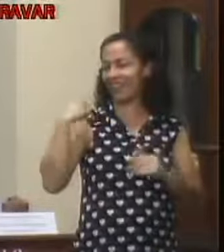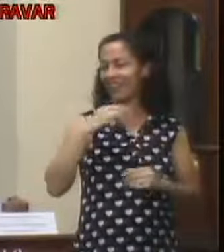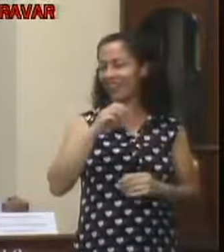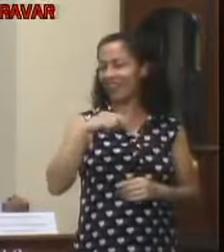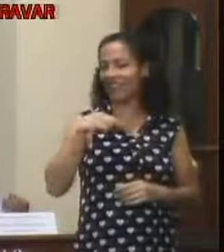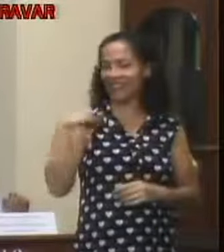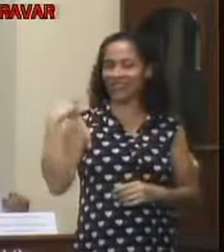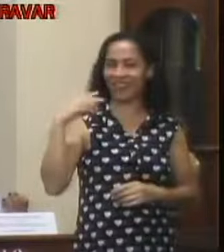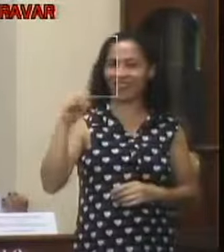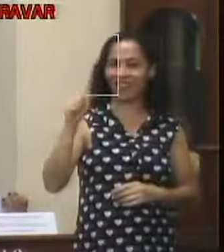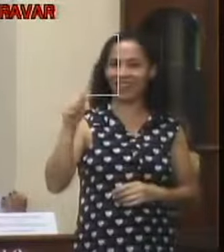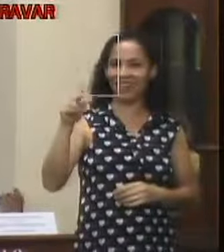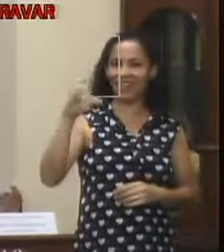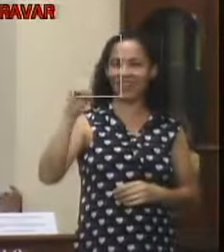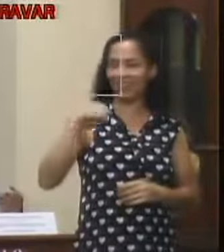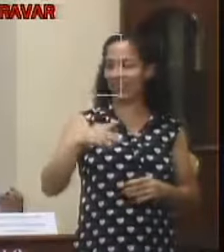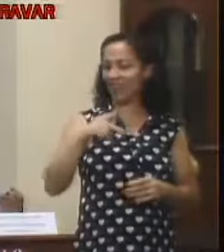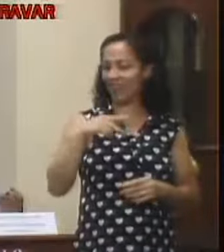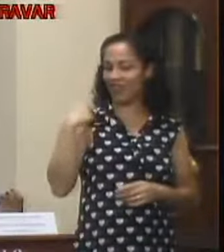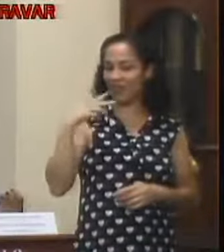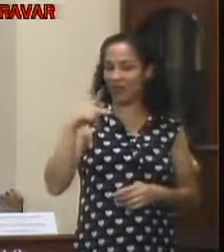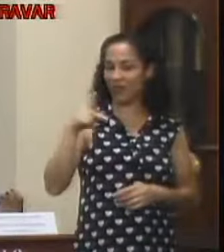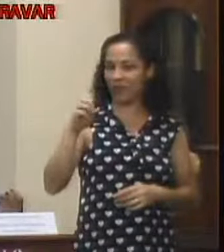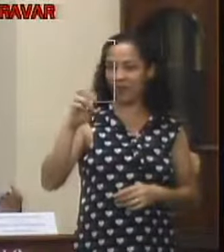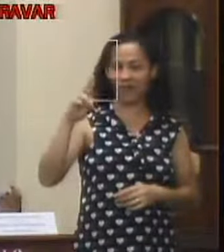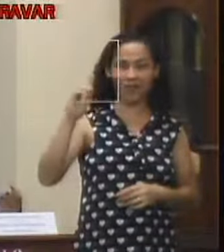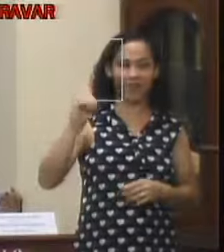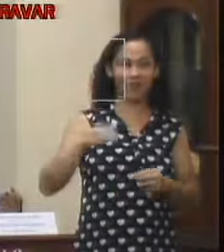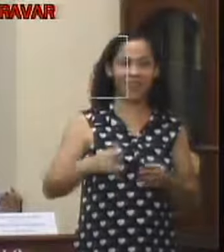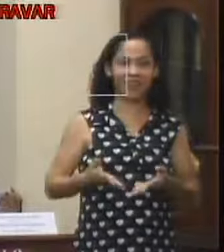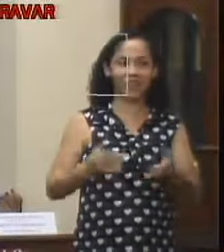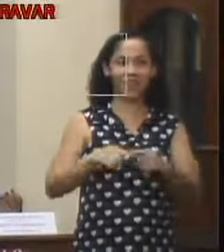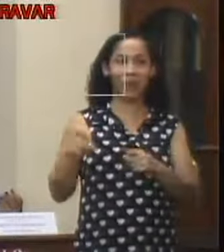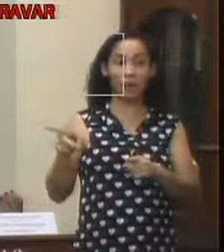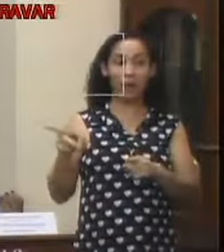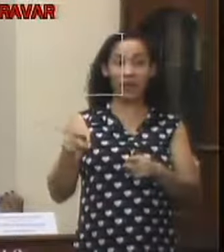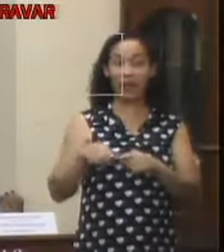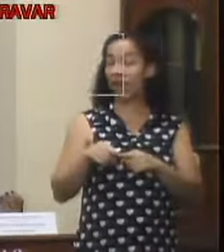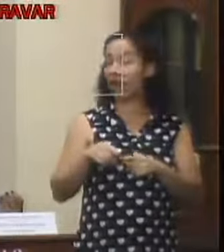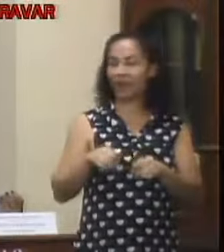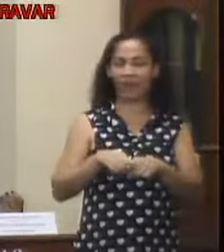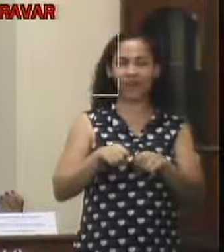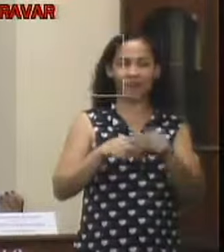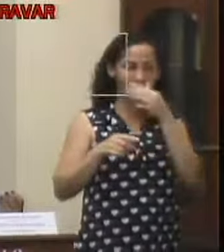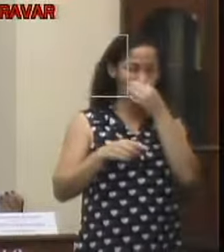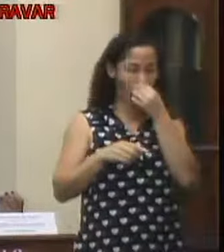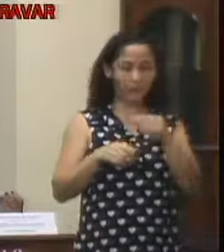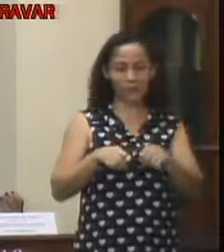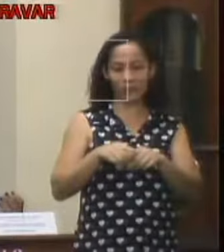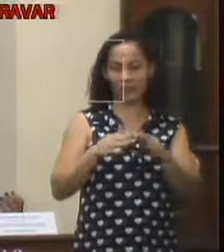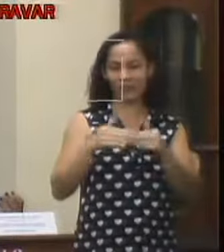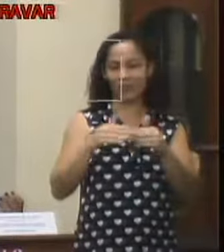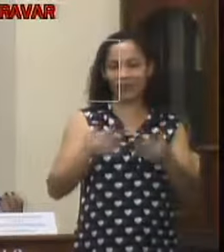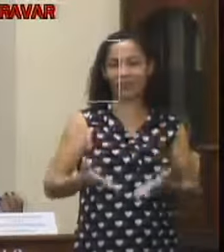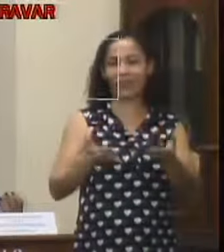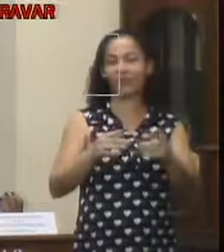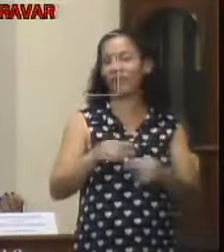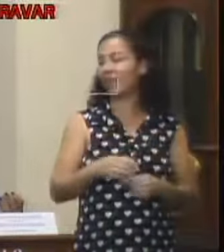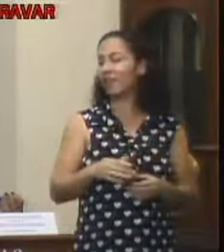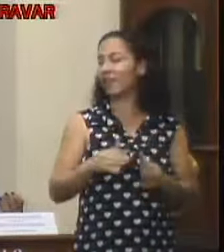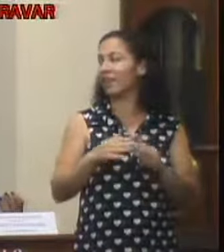Corrêa. O vereador Pedro Graça, no uso de suas atribuições na forma regimental, requer a Vossa Excelência o encaminhamento da